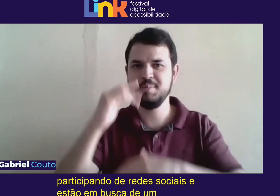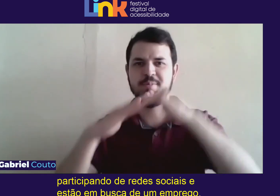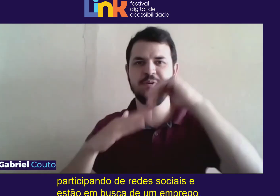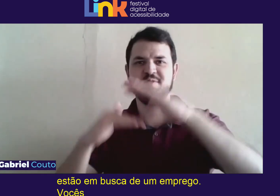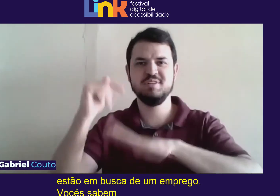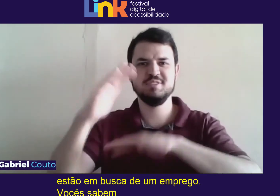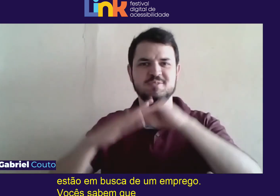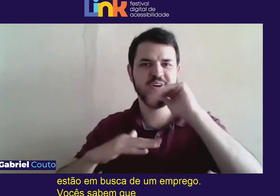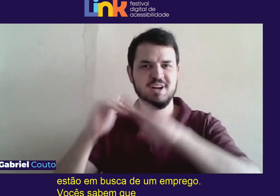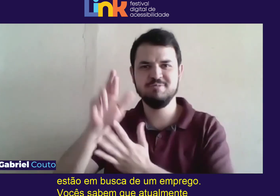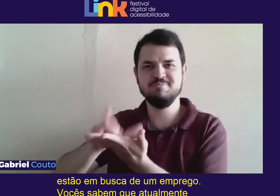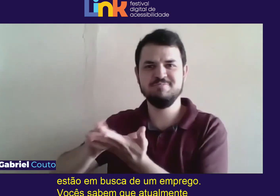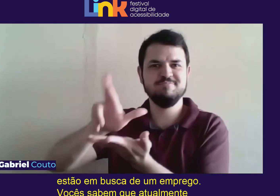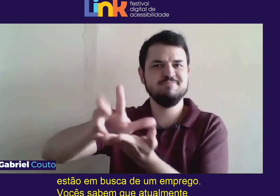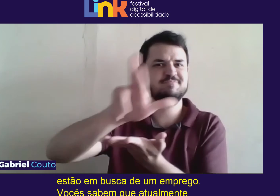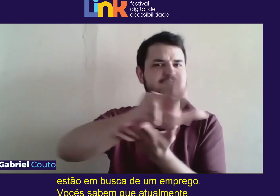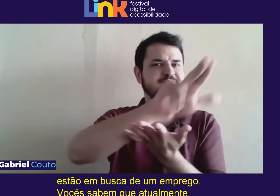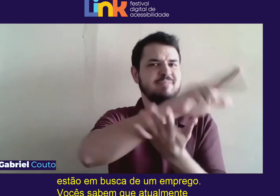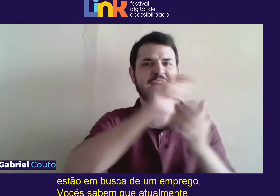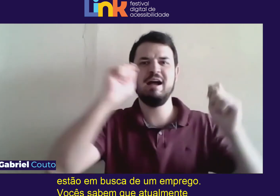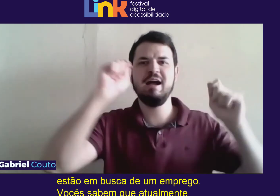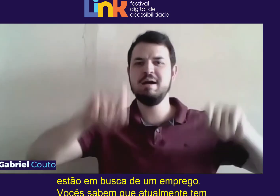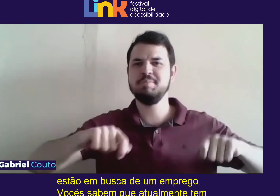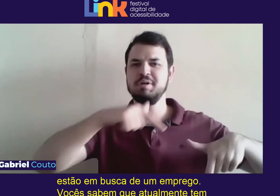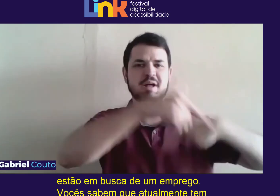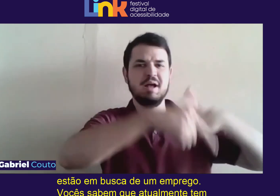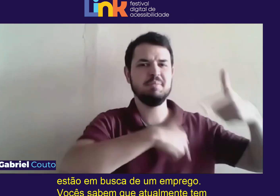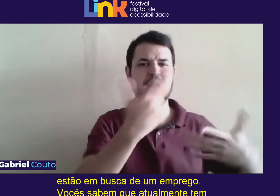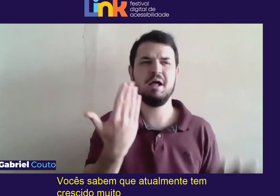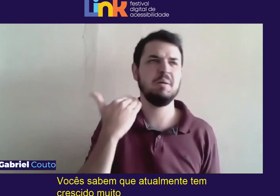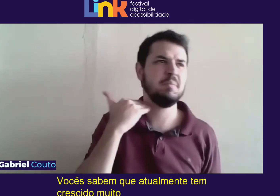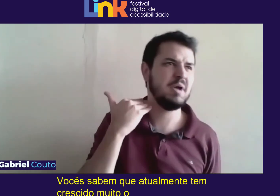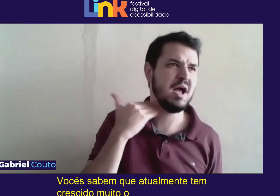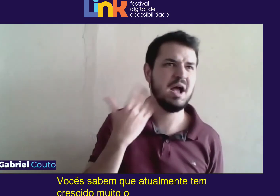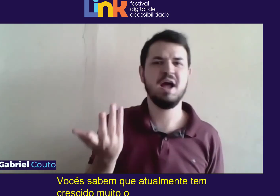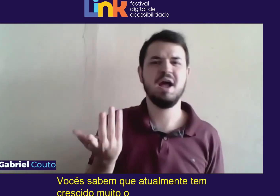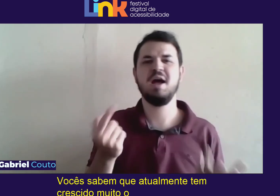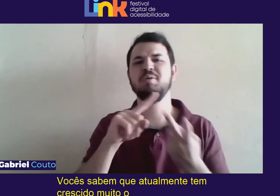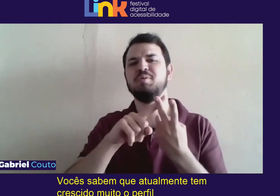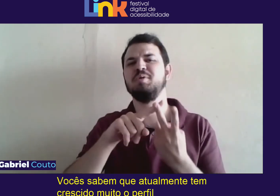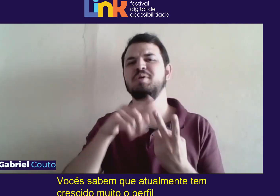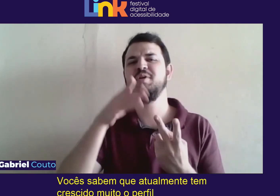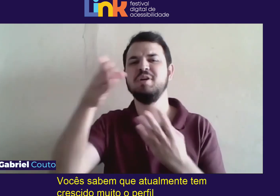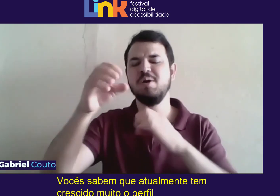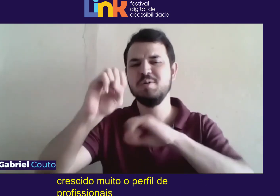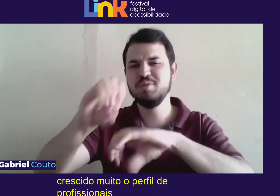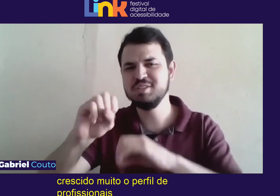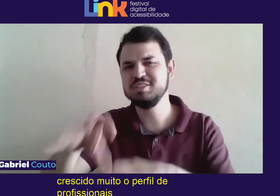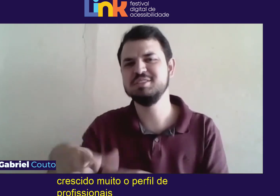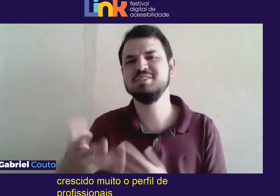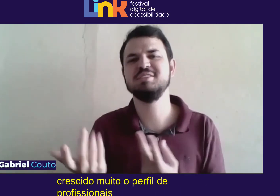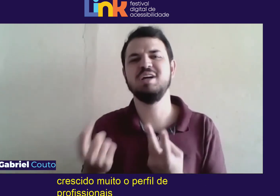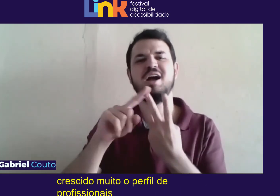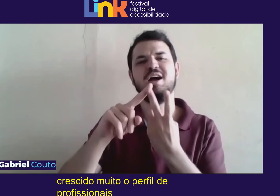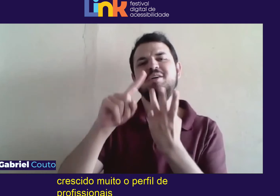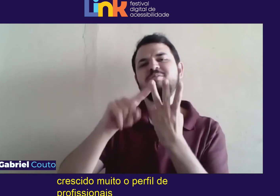crescido muito o perfil, né, de profissionais em diversas áreas, área bancária, área